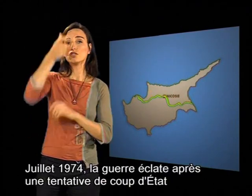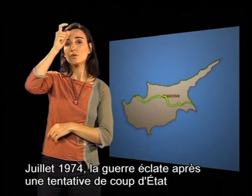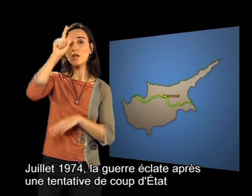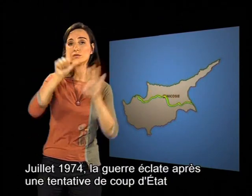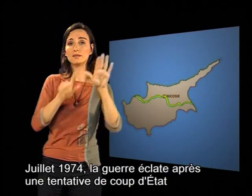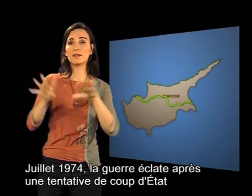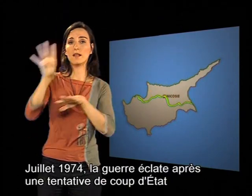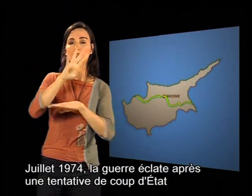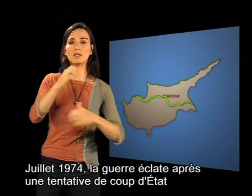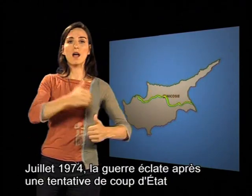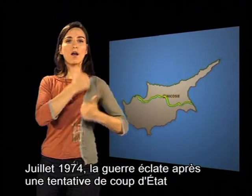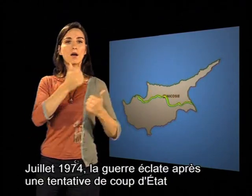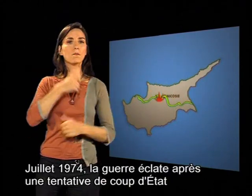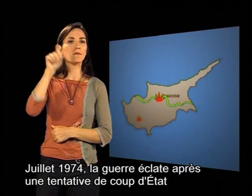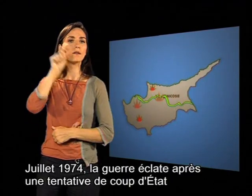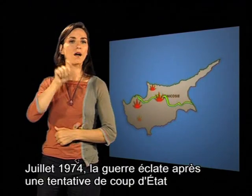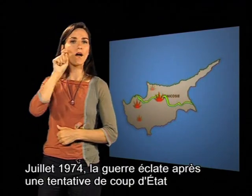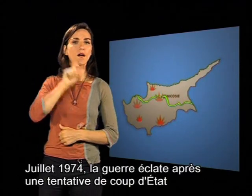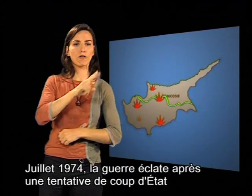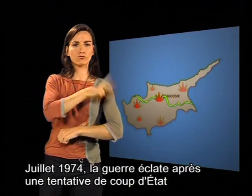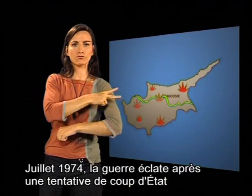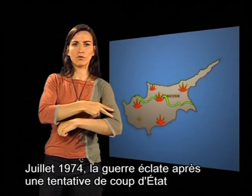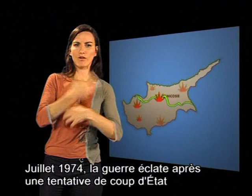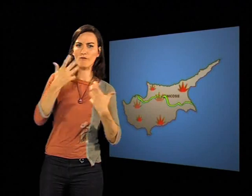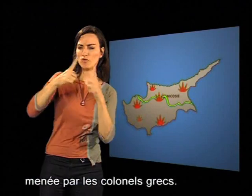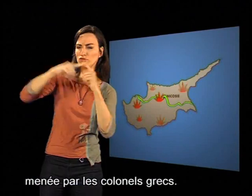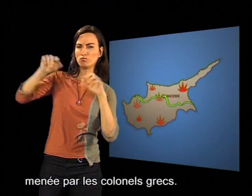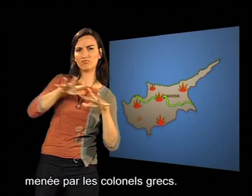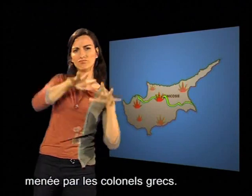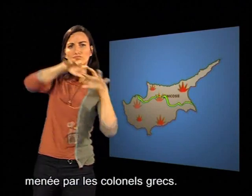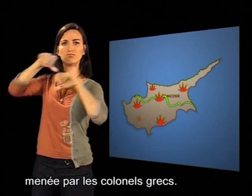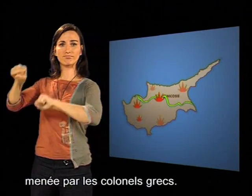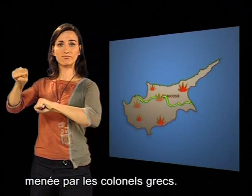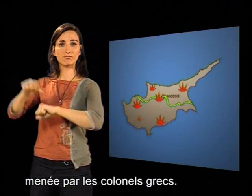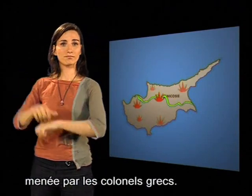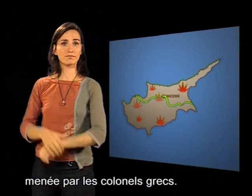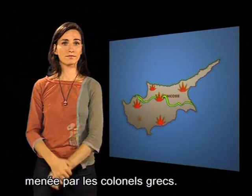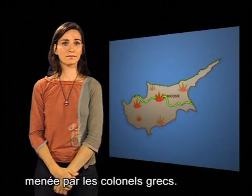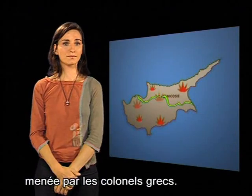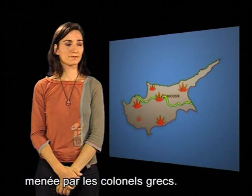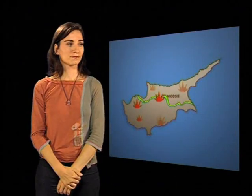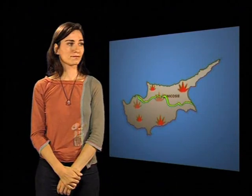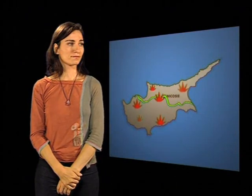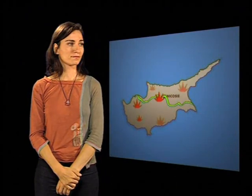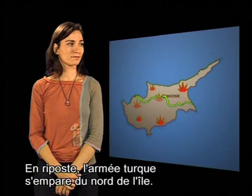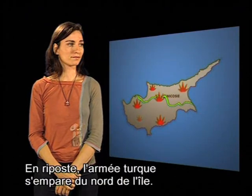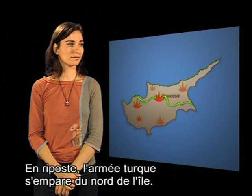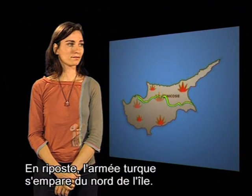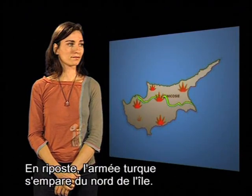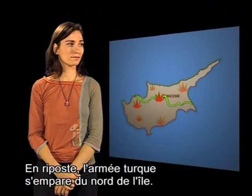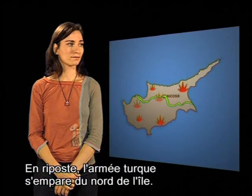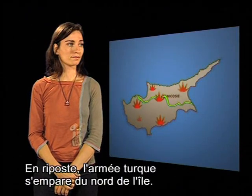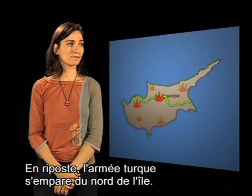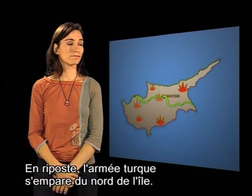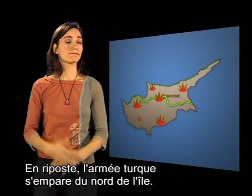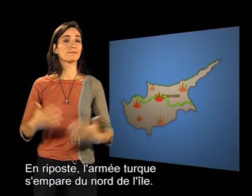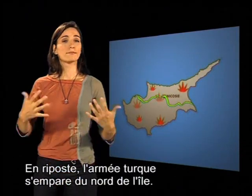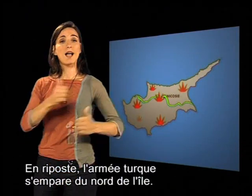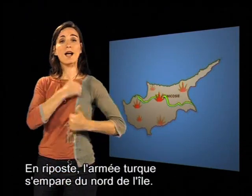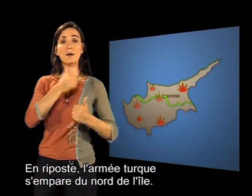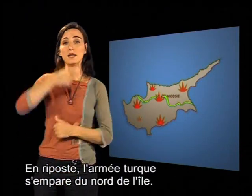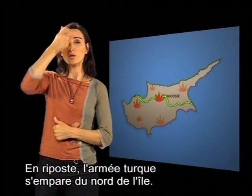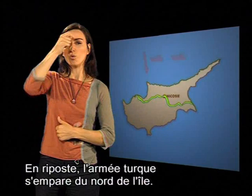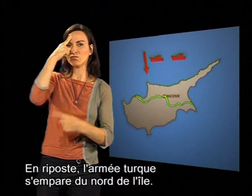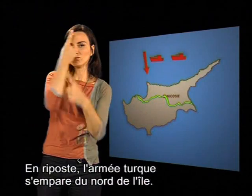Juillet 1974, la guerre éclate après une tentative de coup d'État menée par les colonels grecs. En riposte, l'armée